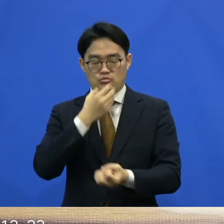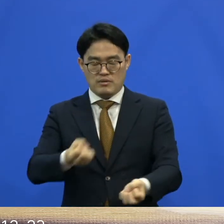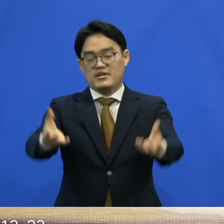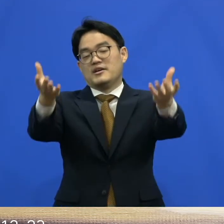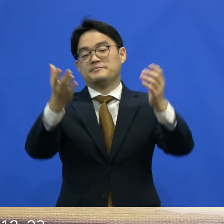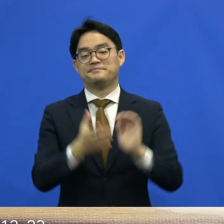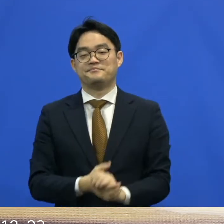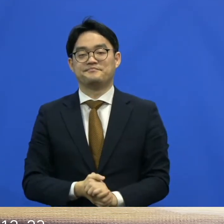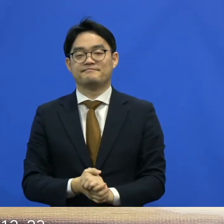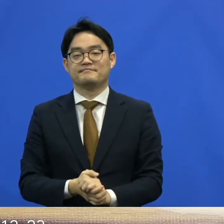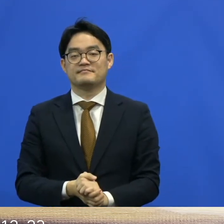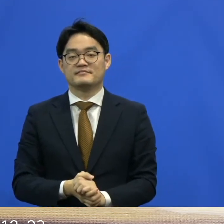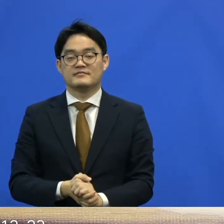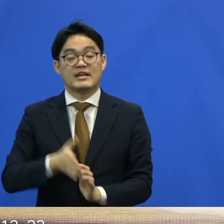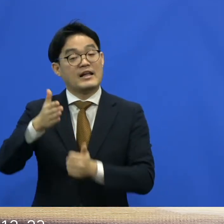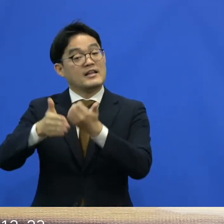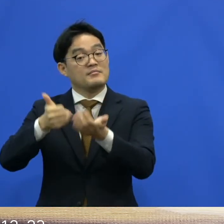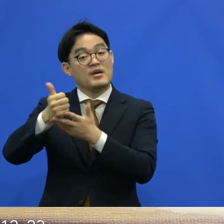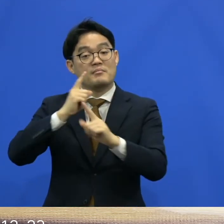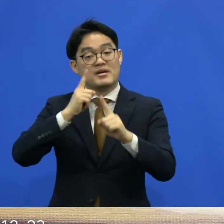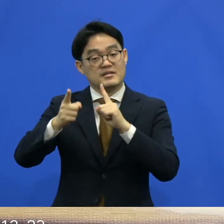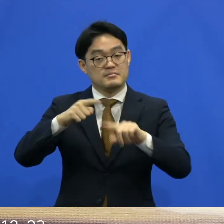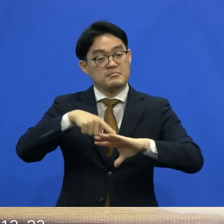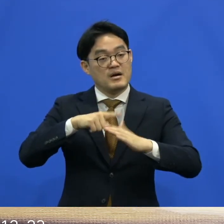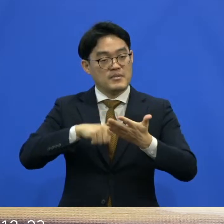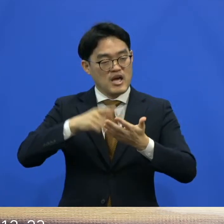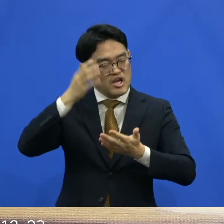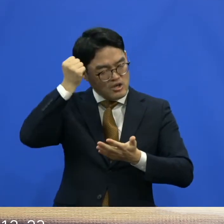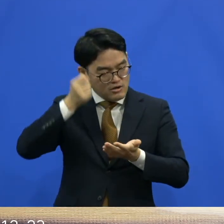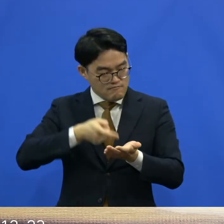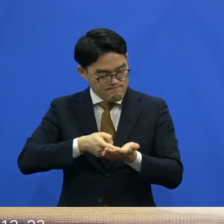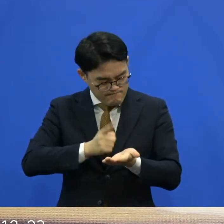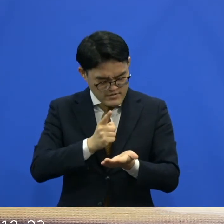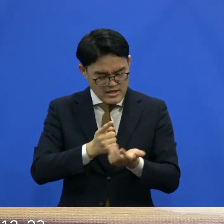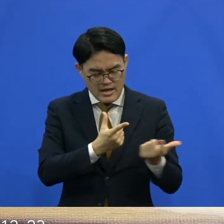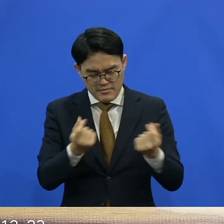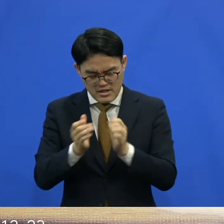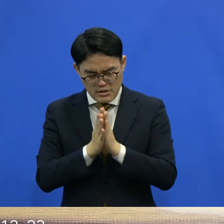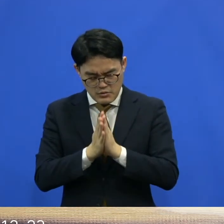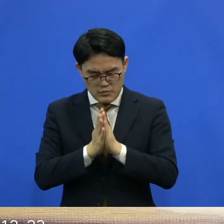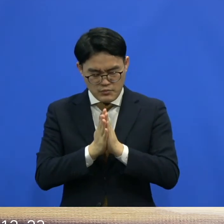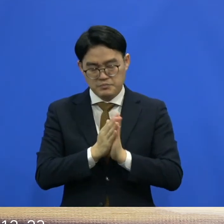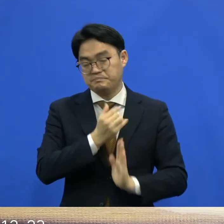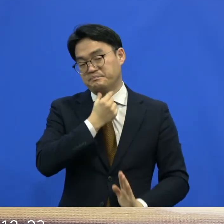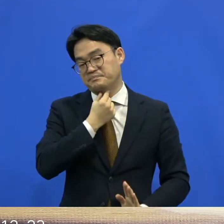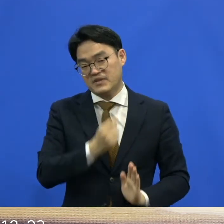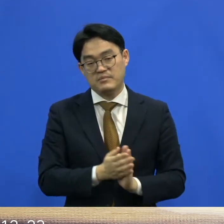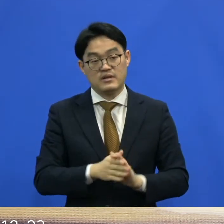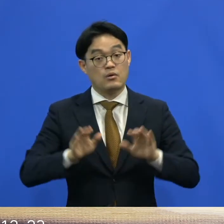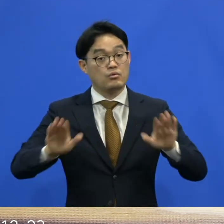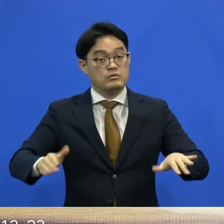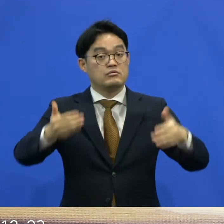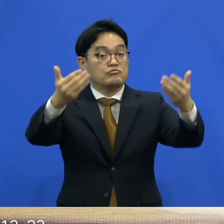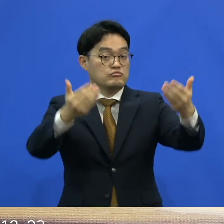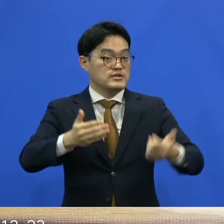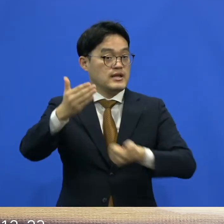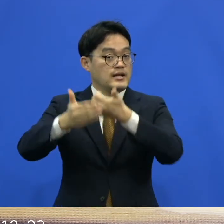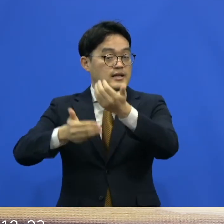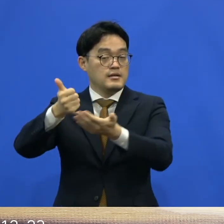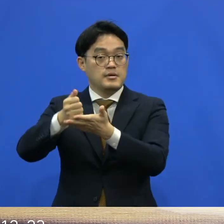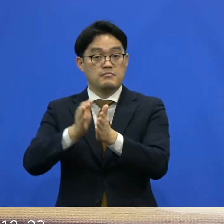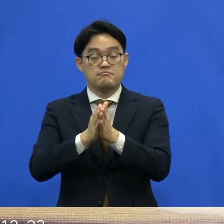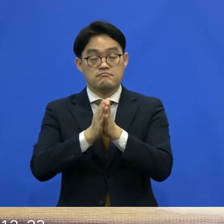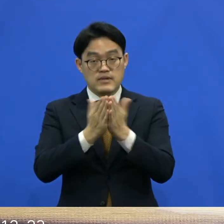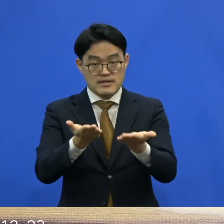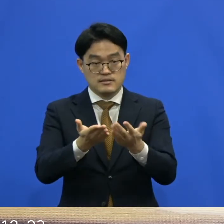축원합니다. 자, 하나님의 말씀을 기억하고 함께 기도하며 나아가는 귀한 시간이 되길 바랍니다. 오늘도 주신 하나님의 말씀을